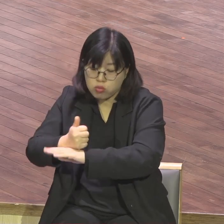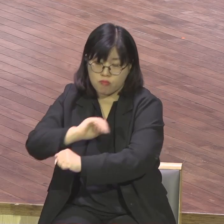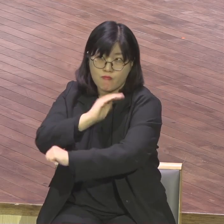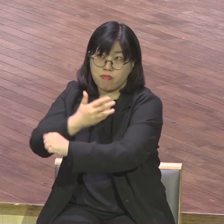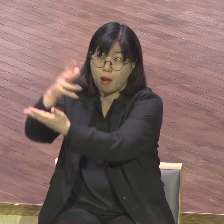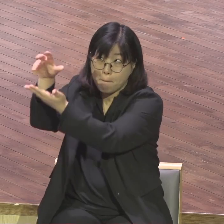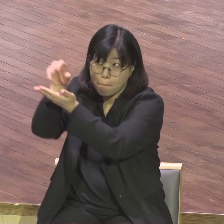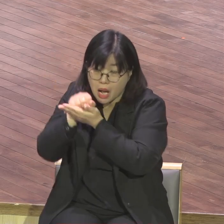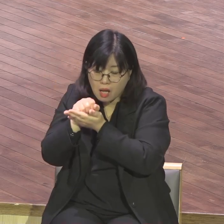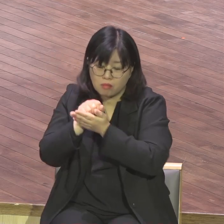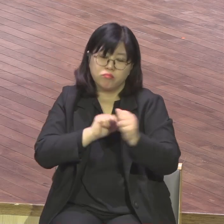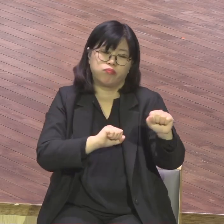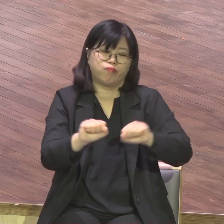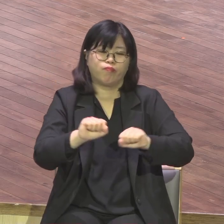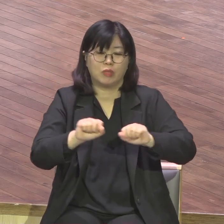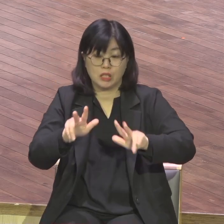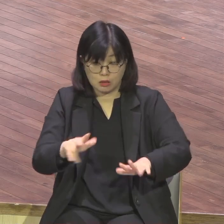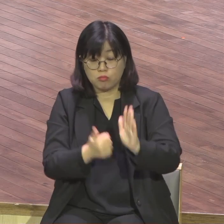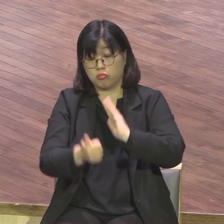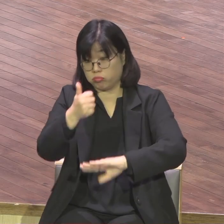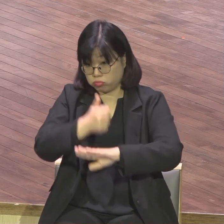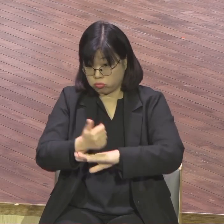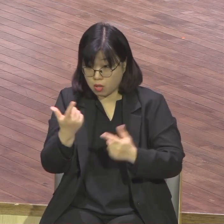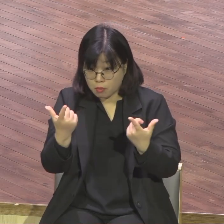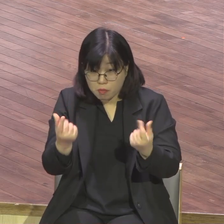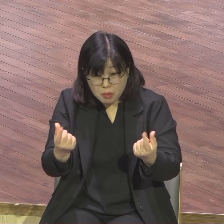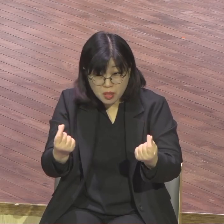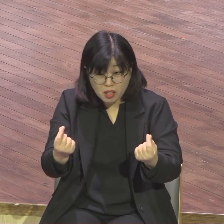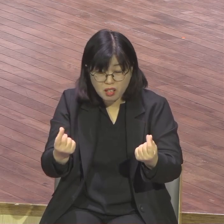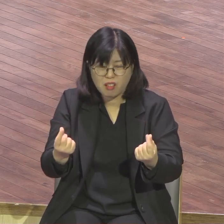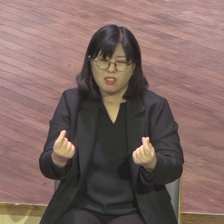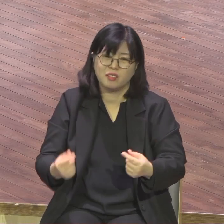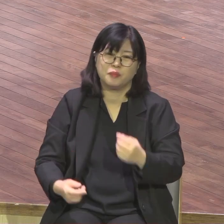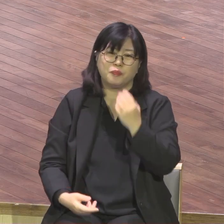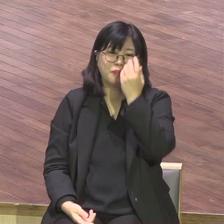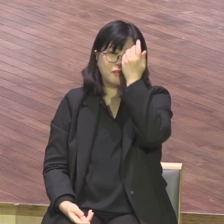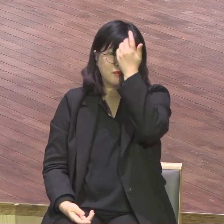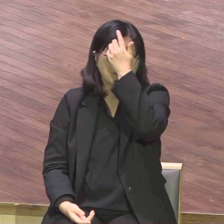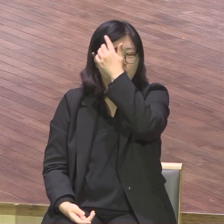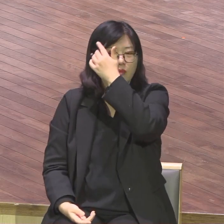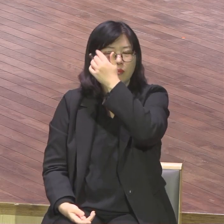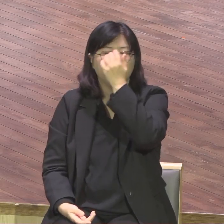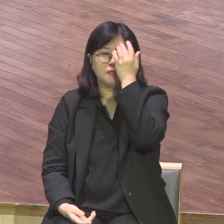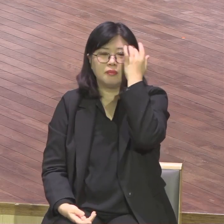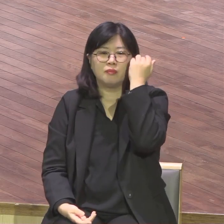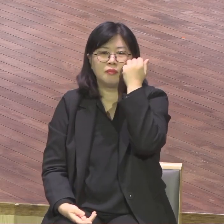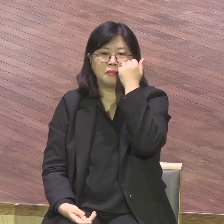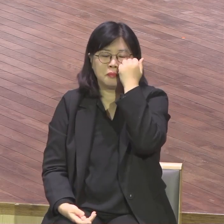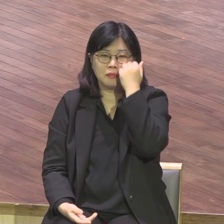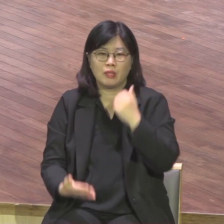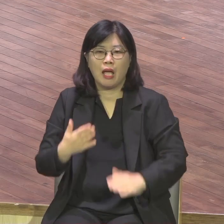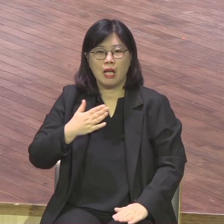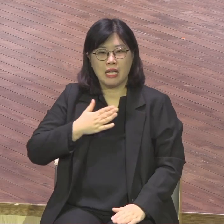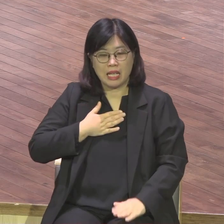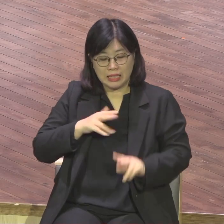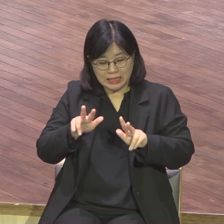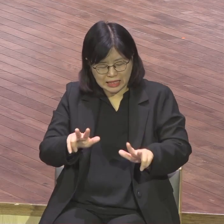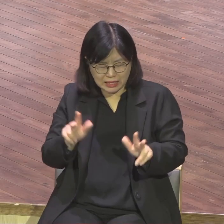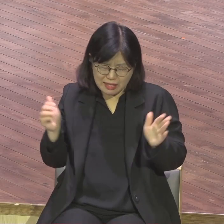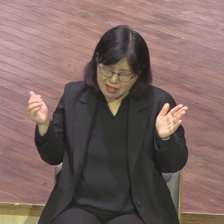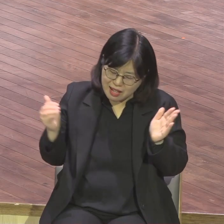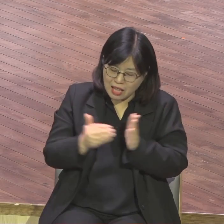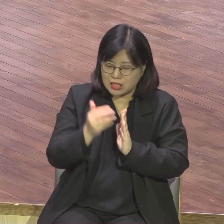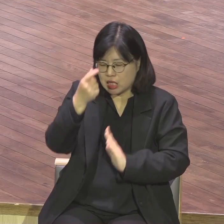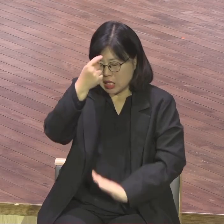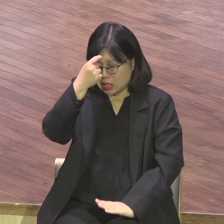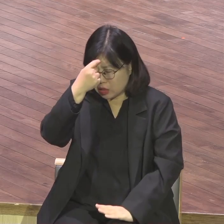사람 말도 간 적이 한 번도 없어요. 이제 이 자리에 서기까지 내 인생이 하나님 기도 속에 다 지도해